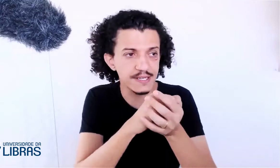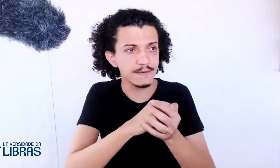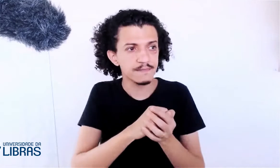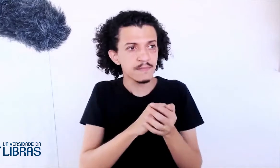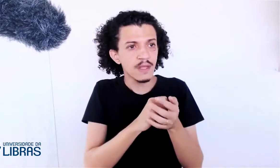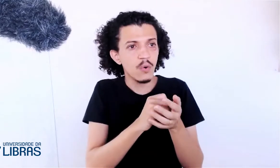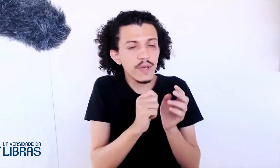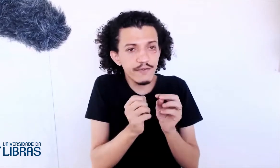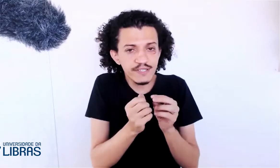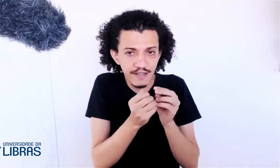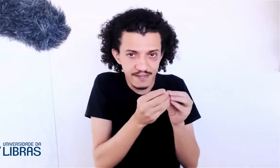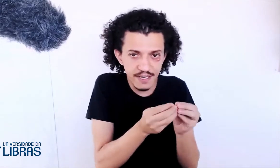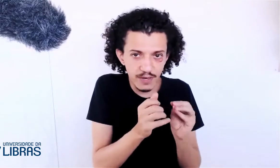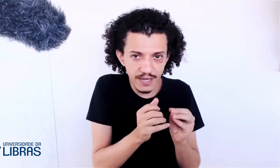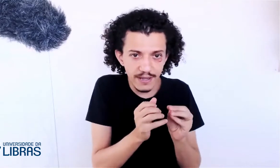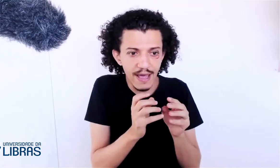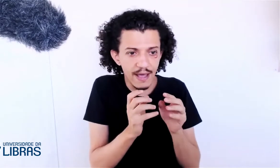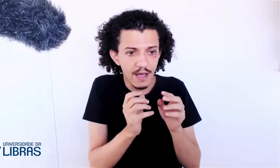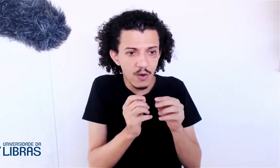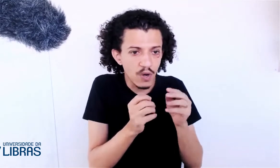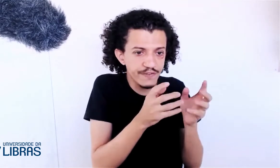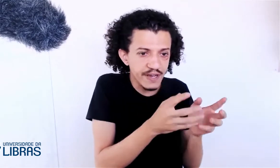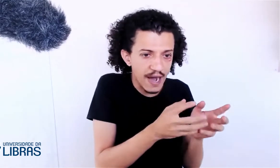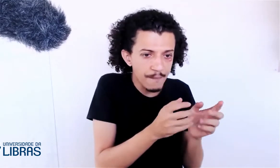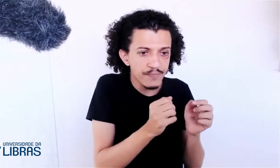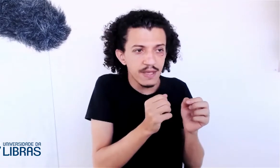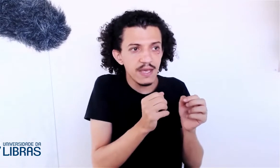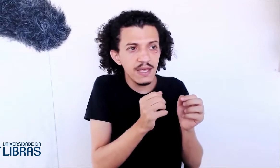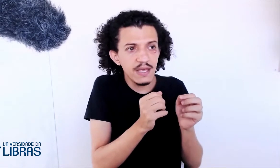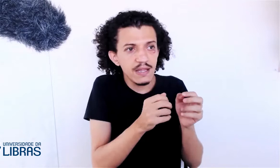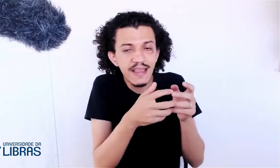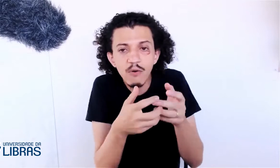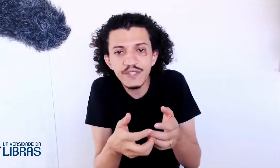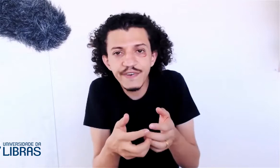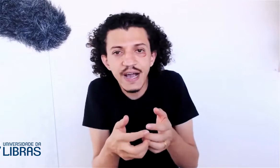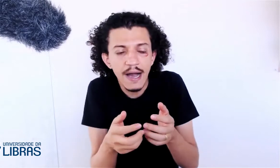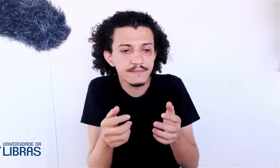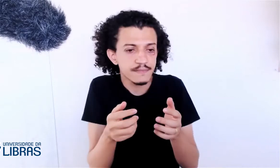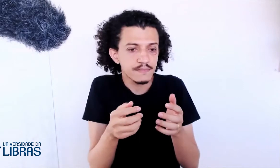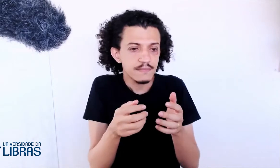português, o que você está fazendo ali é codificar e decodificar